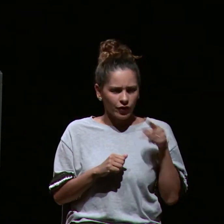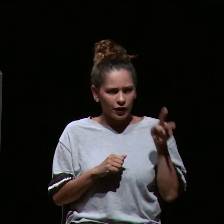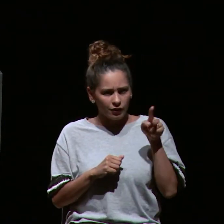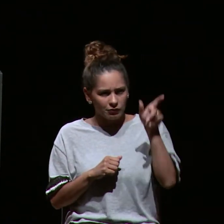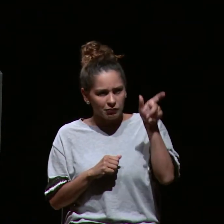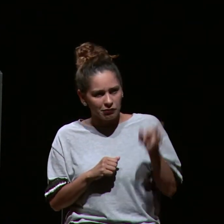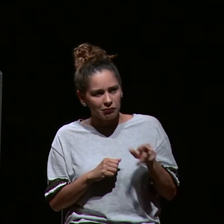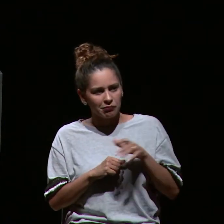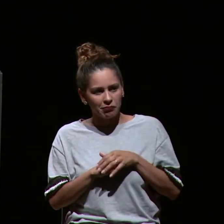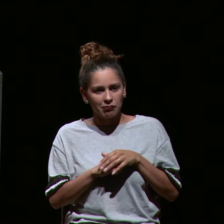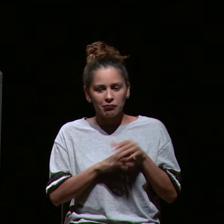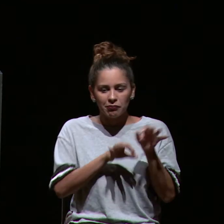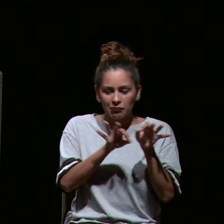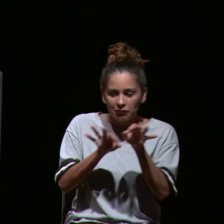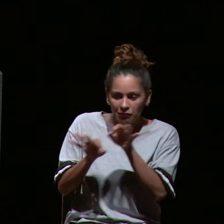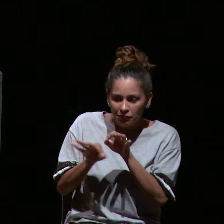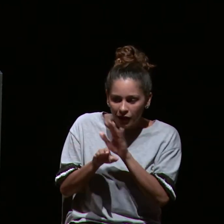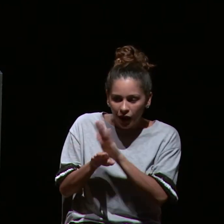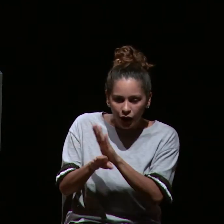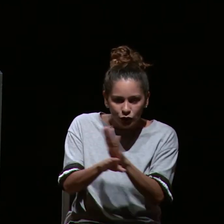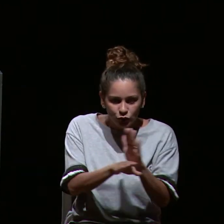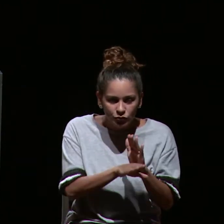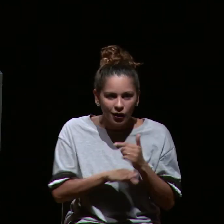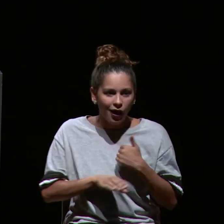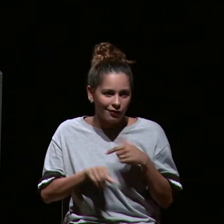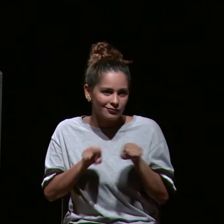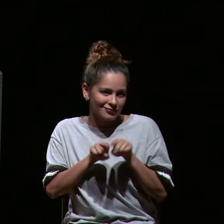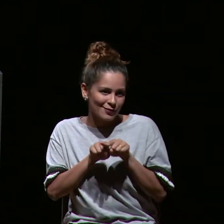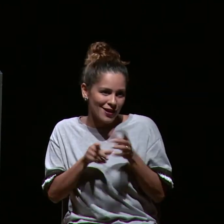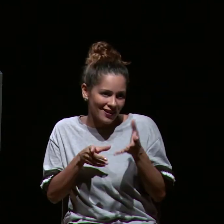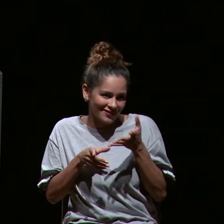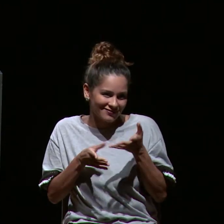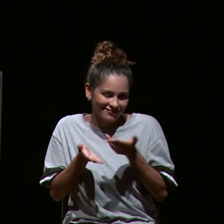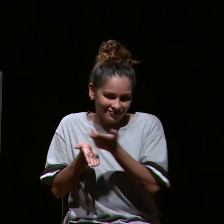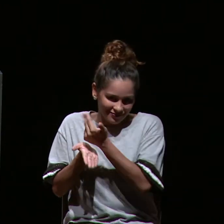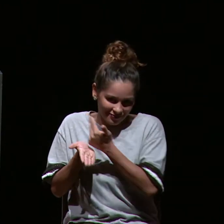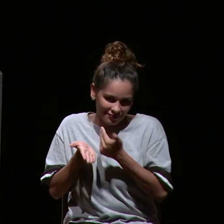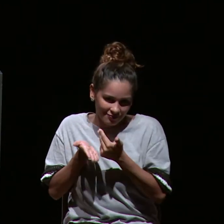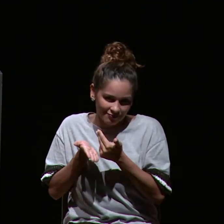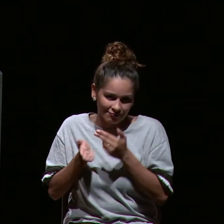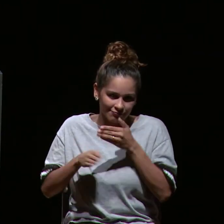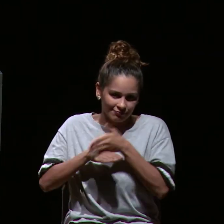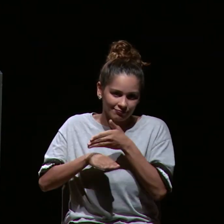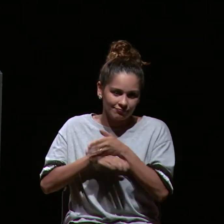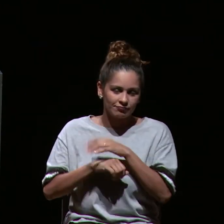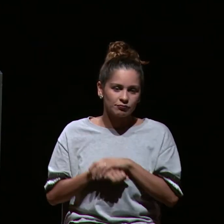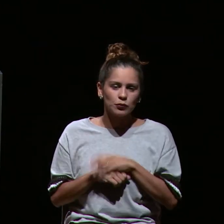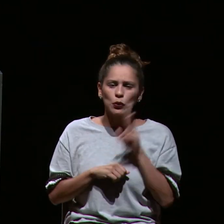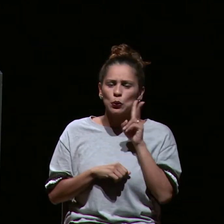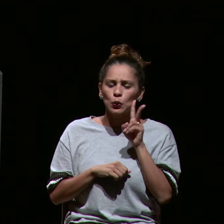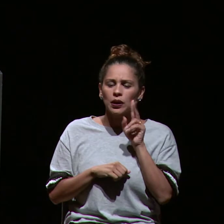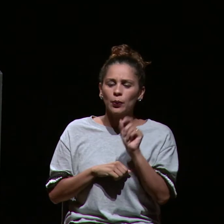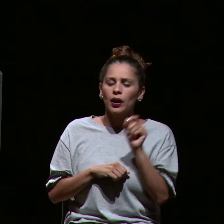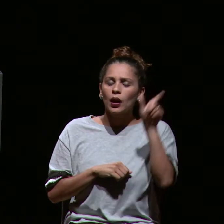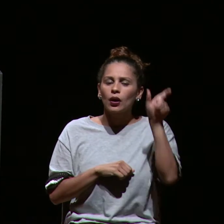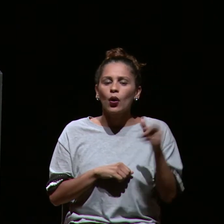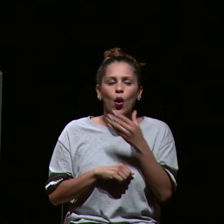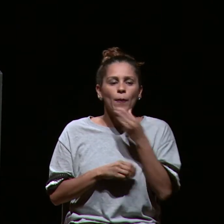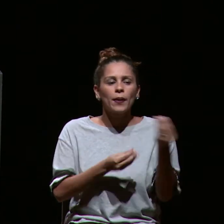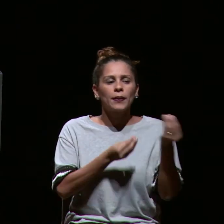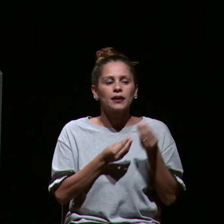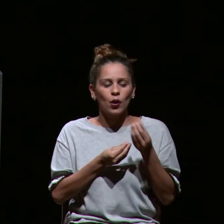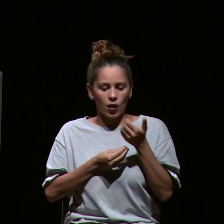me achei disposto a contar-me entre um dos tantos na aula de desenho. Não me recordo qual dos senhorzinhos me deu uma lapiseira de bronze